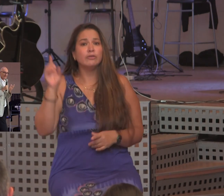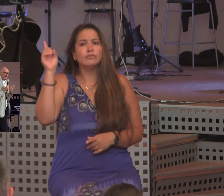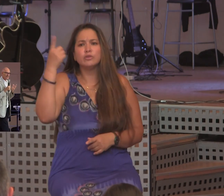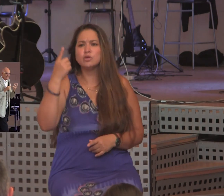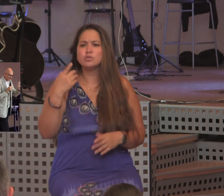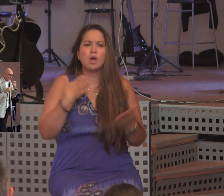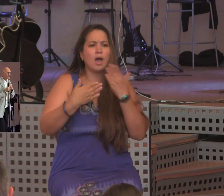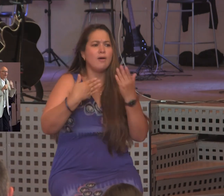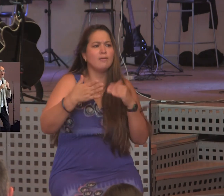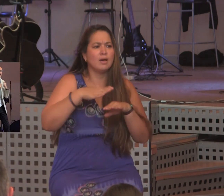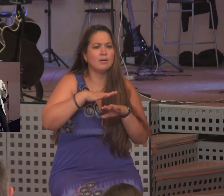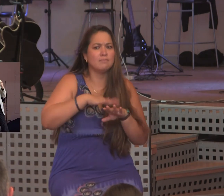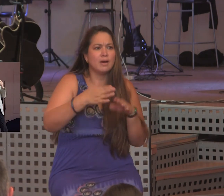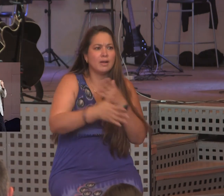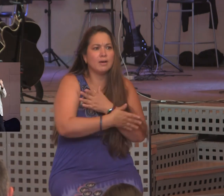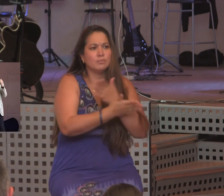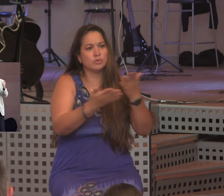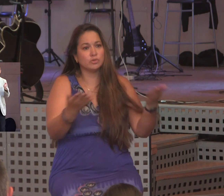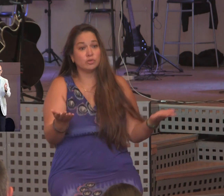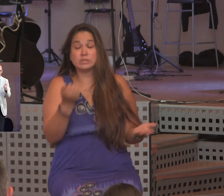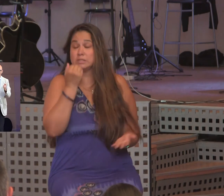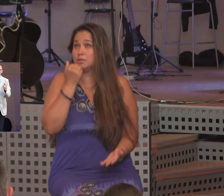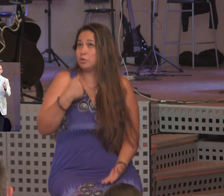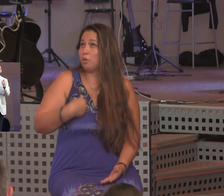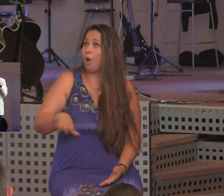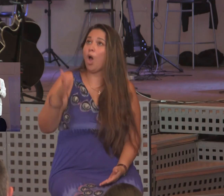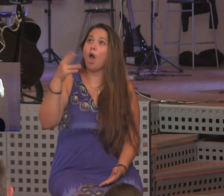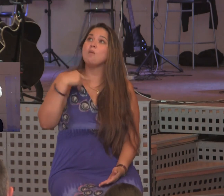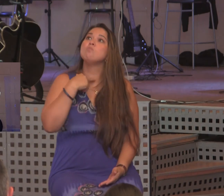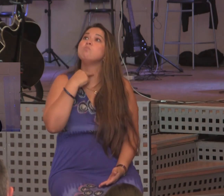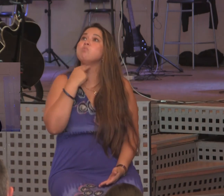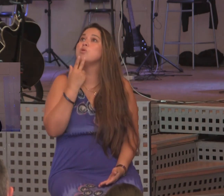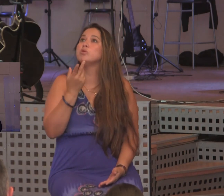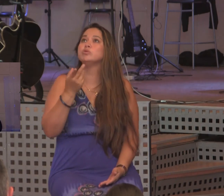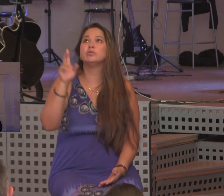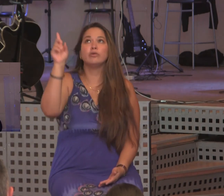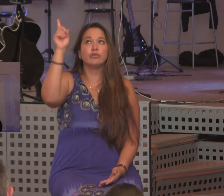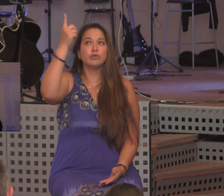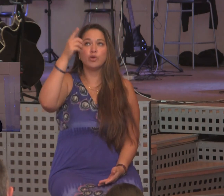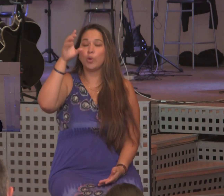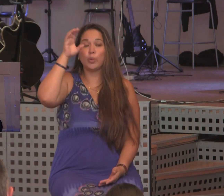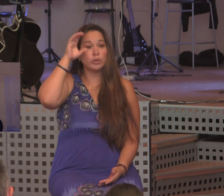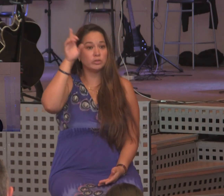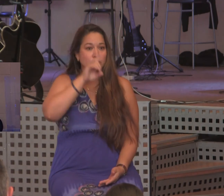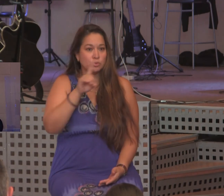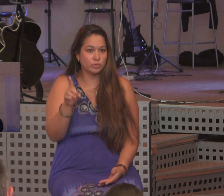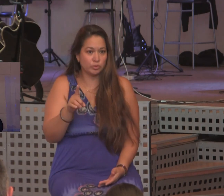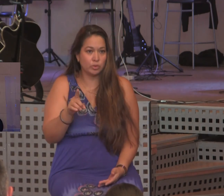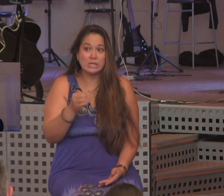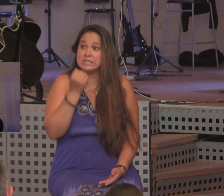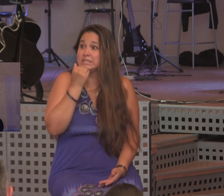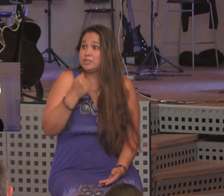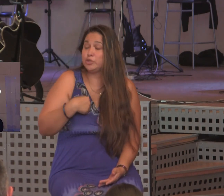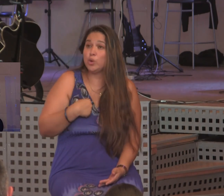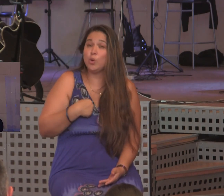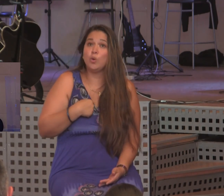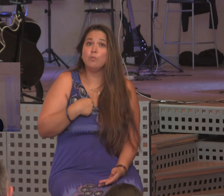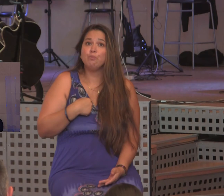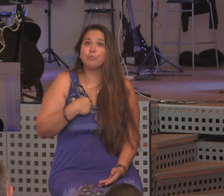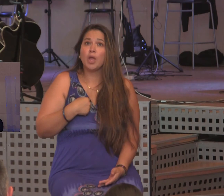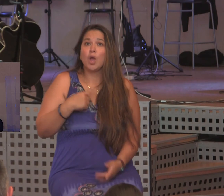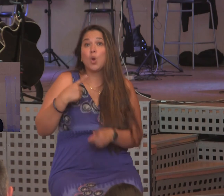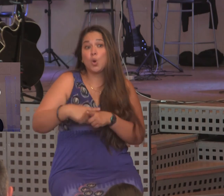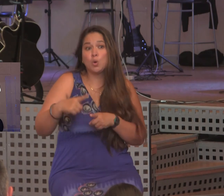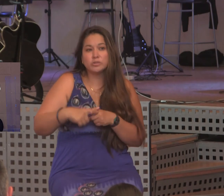Difícilmente, si yo no oigo a mi pastor hablarme de mí mismo, voy a poder